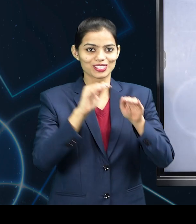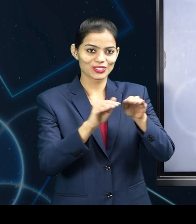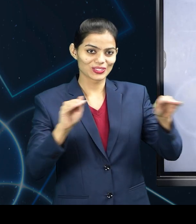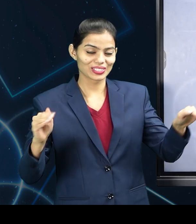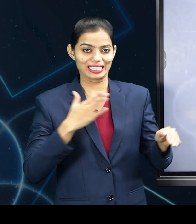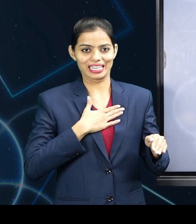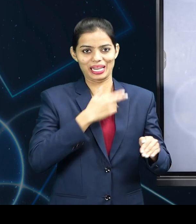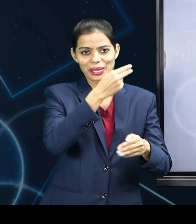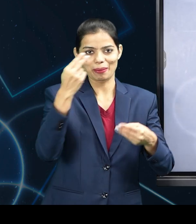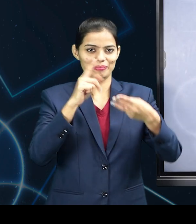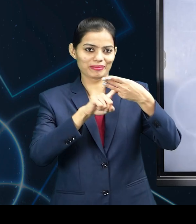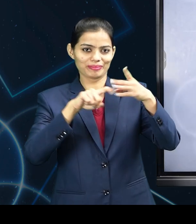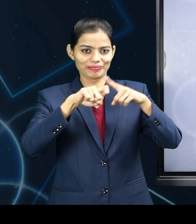नमस्ते छात्रों।